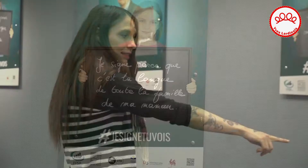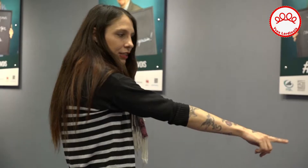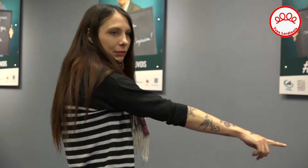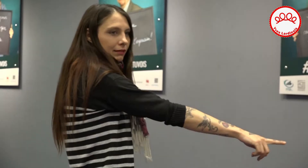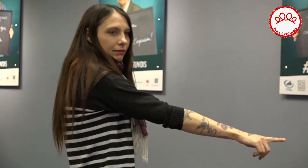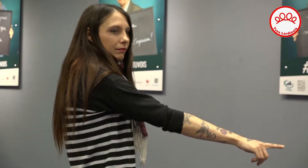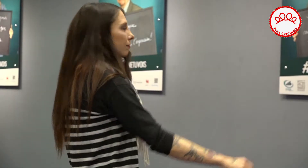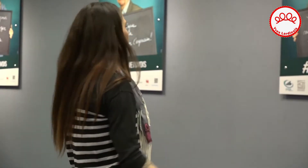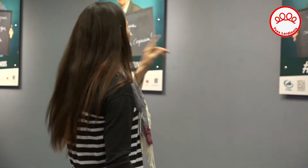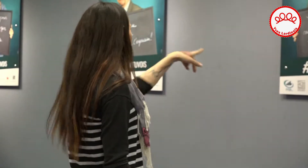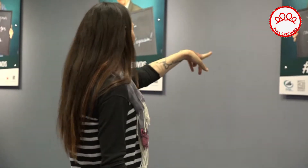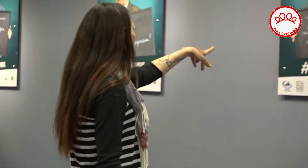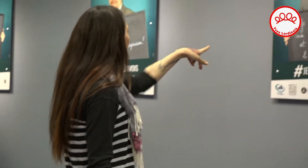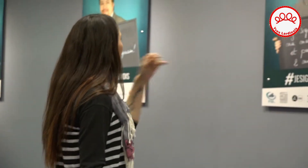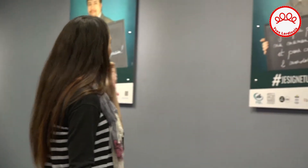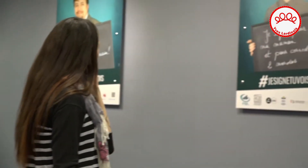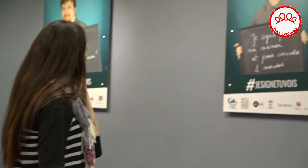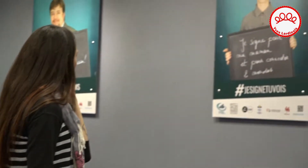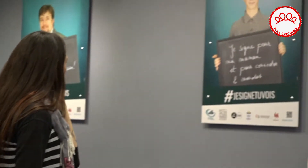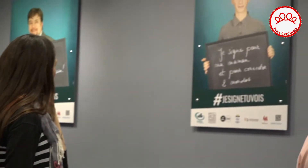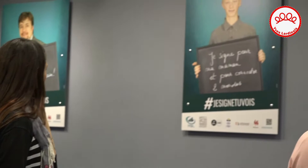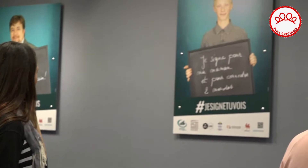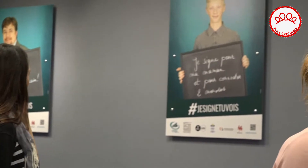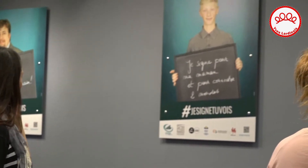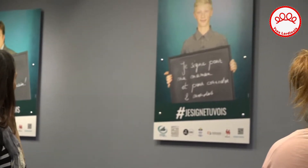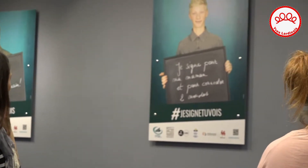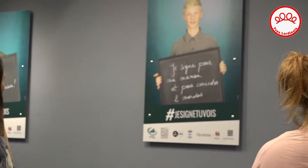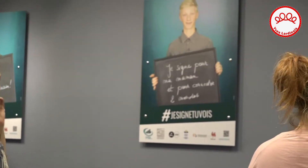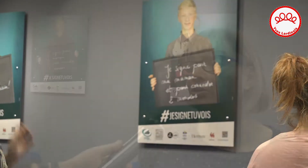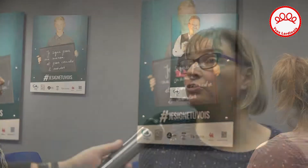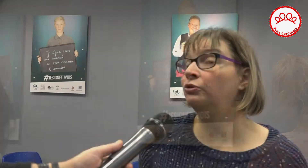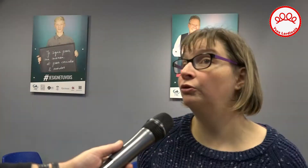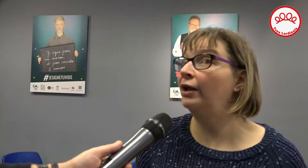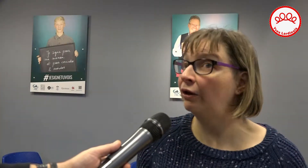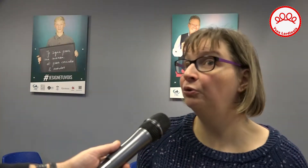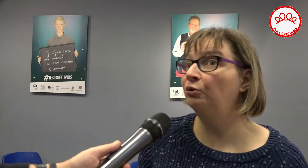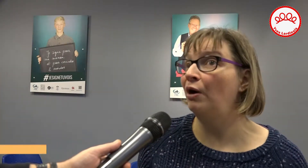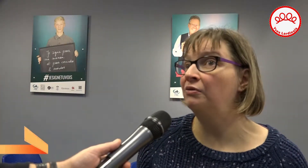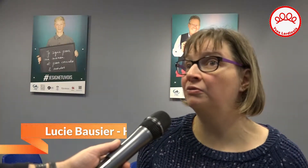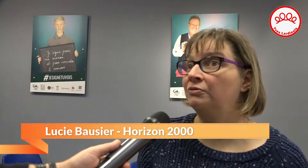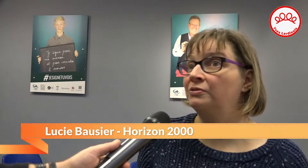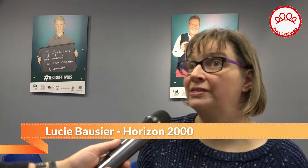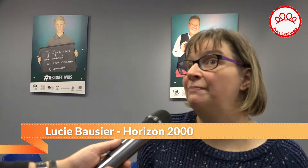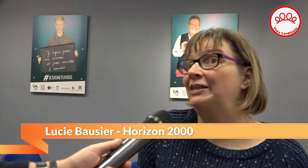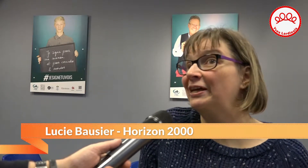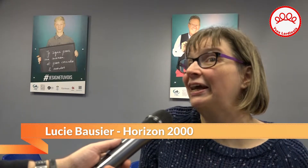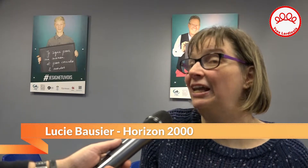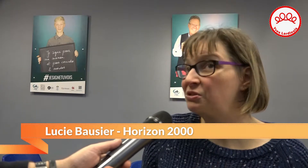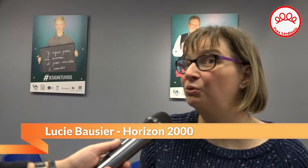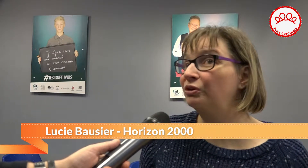Parce qu'être sourd, c'est ce que l'on appelle un handicap invisible. Quand on voit la personne dans la rue, on ne sait pas dire qu'elle est sourde.